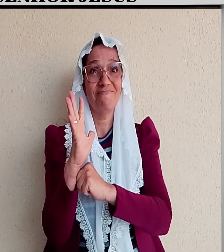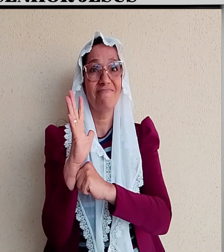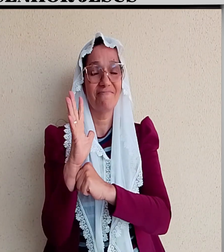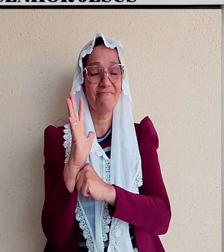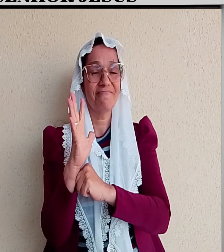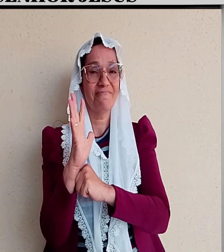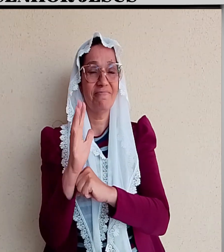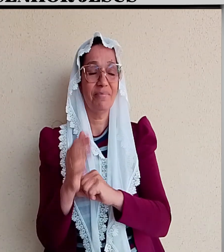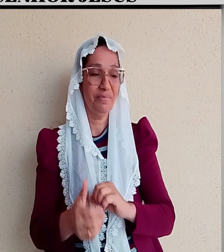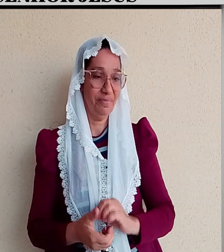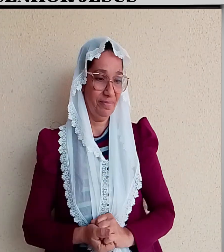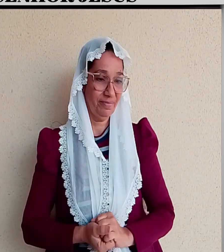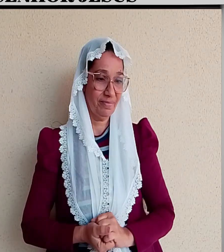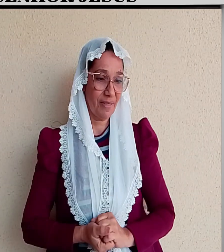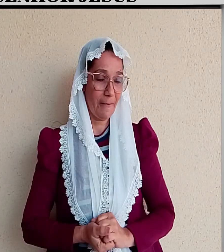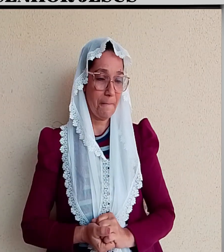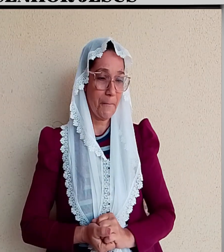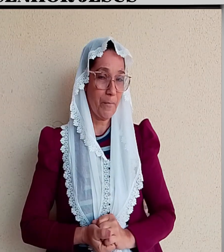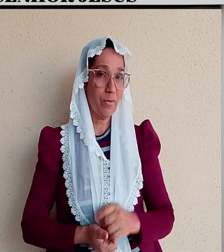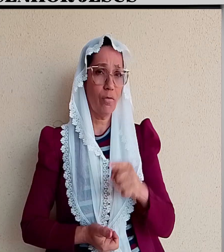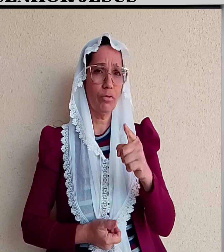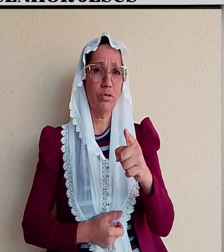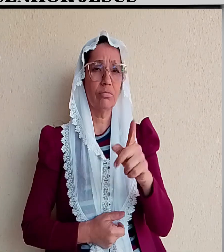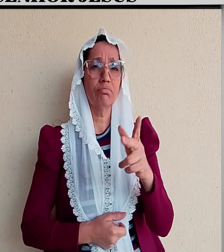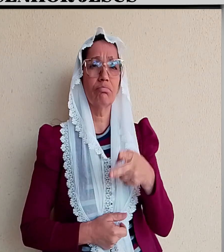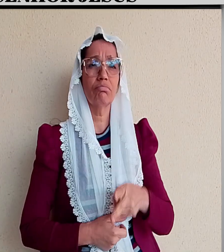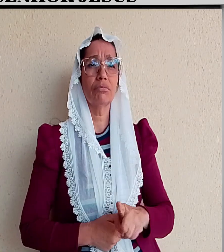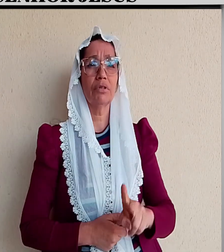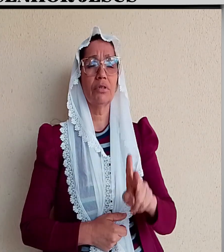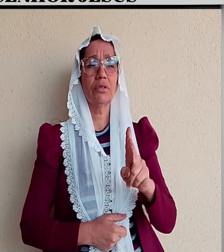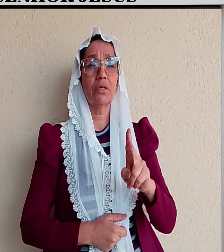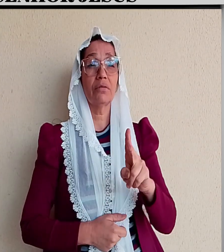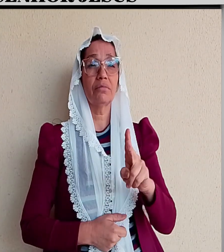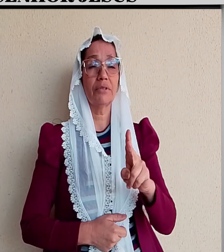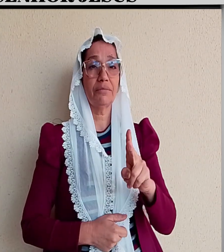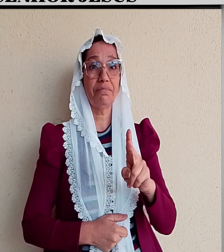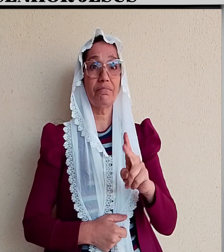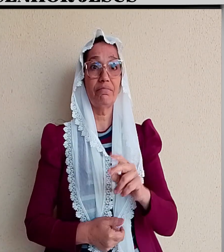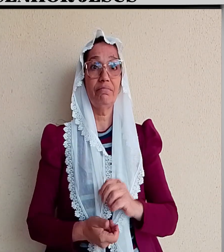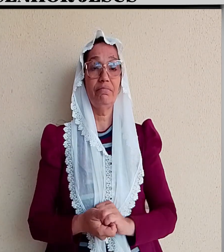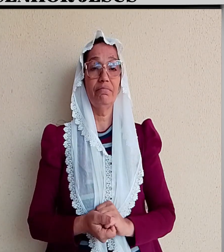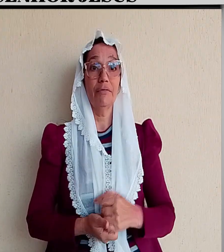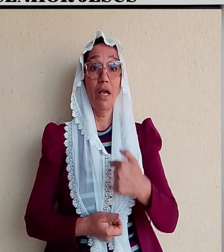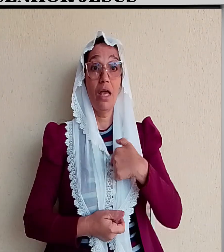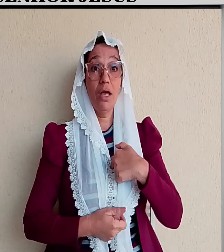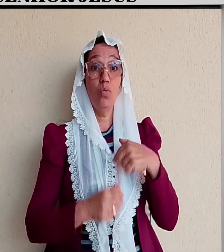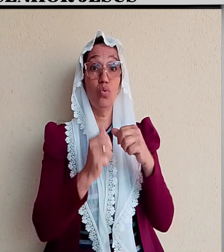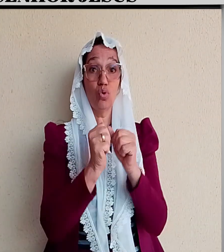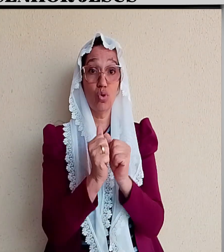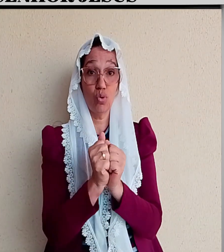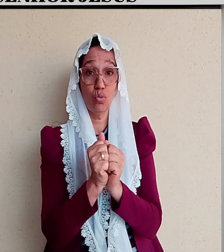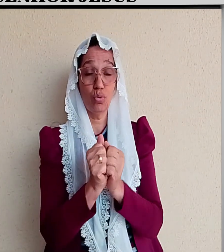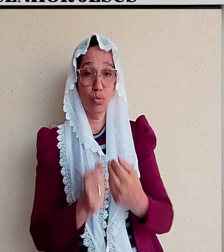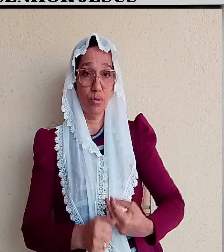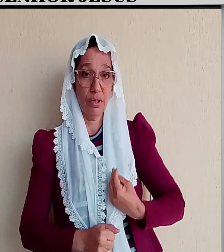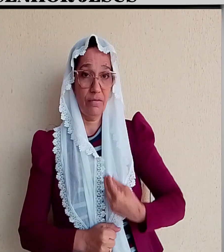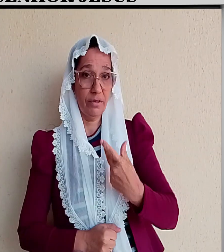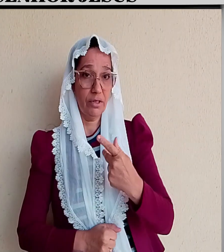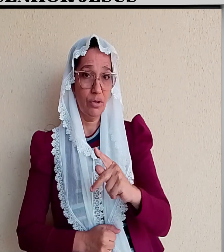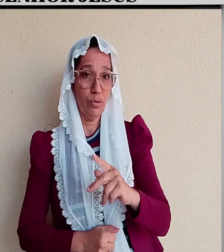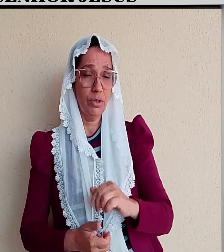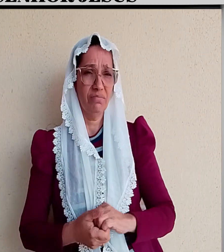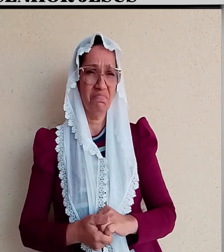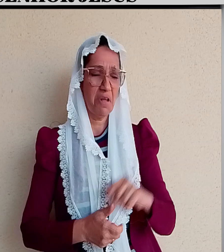minha presença continuará do teu lado. Vão te levar perante a besta, perante o anticristo. Aleluia, e você vai servir de